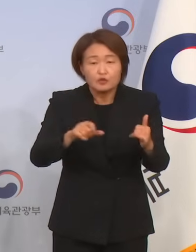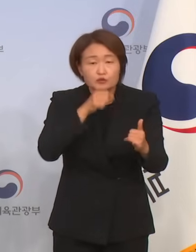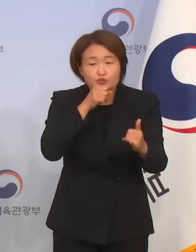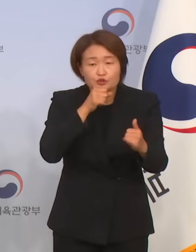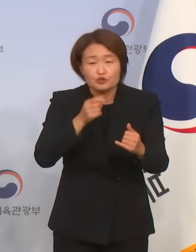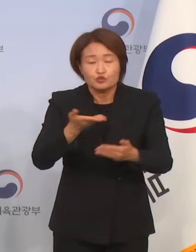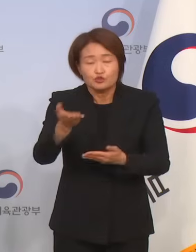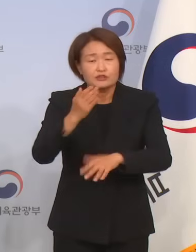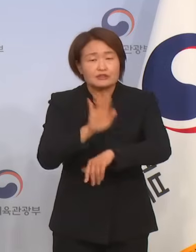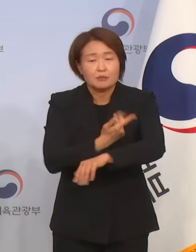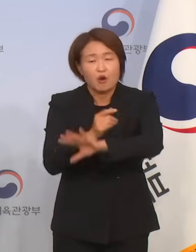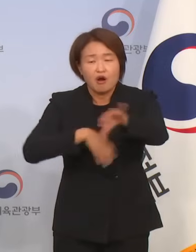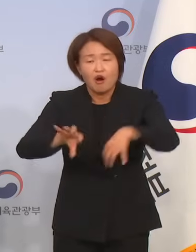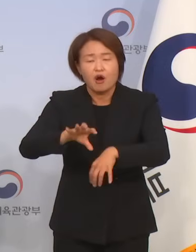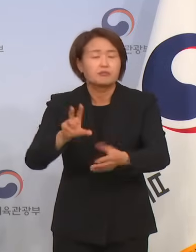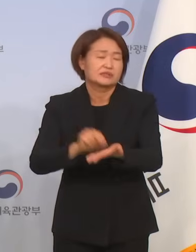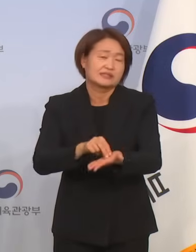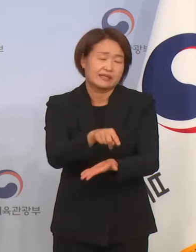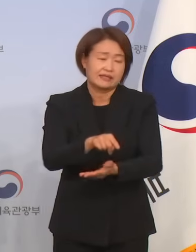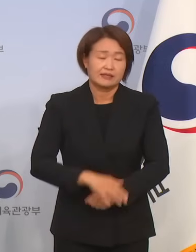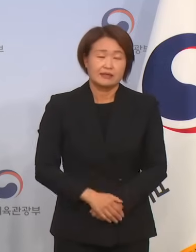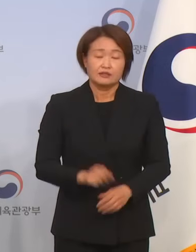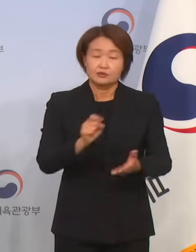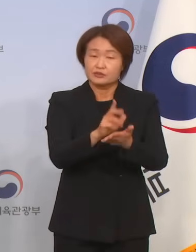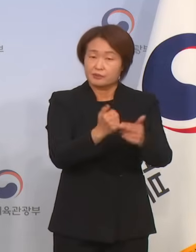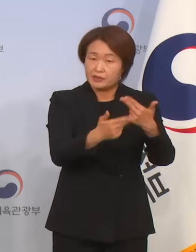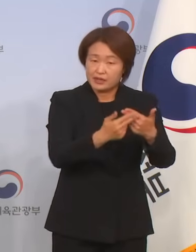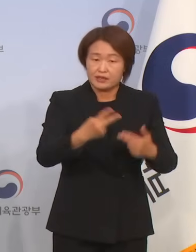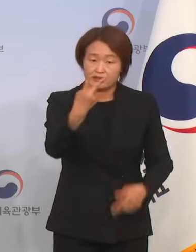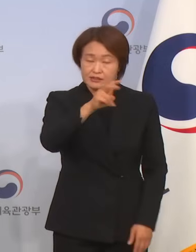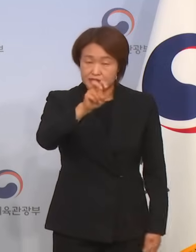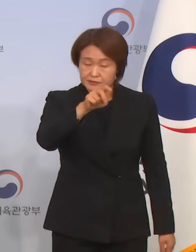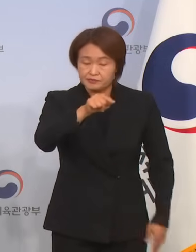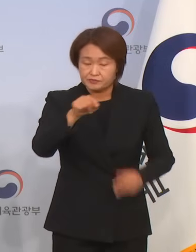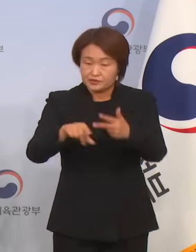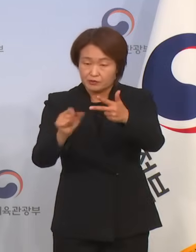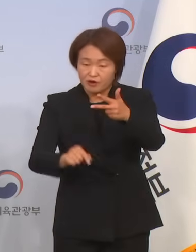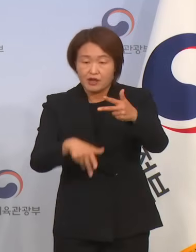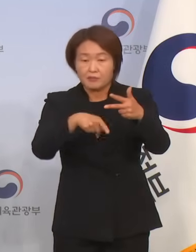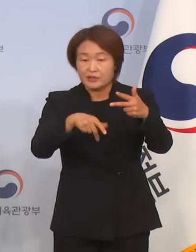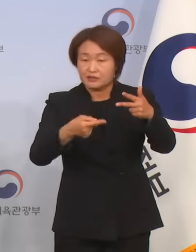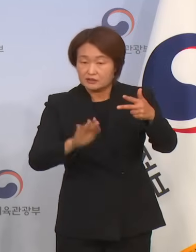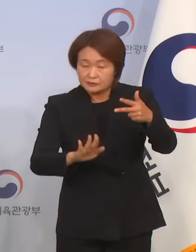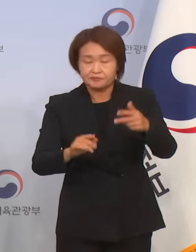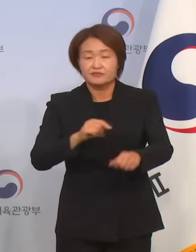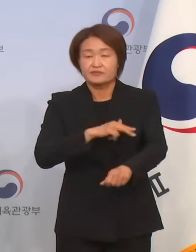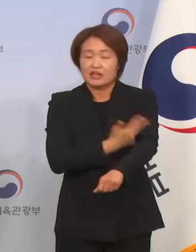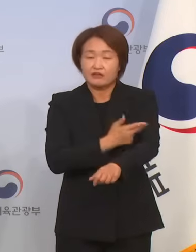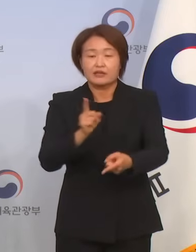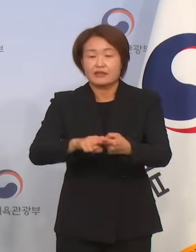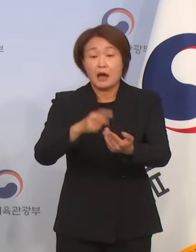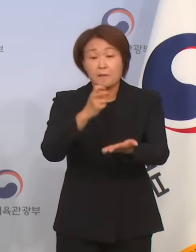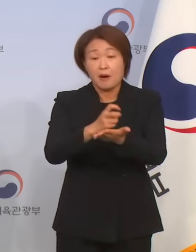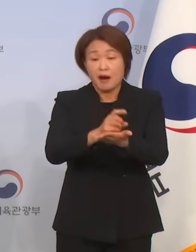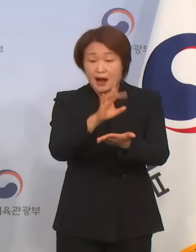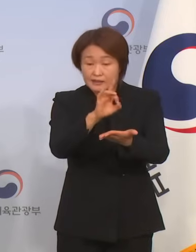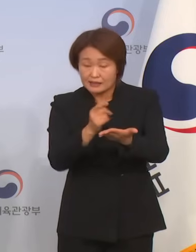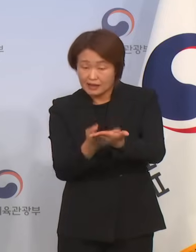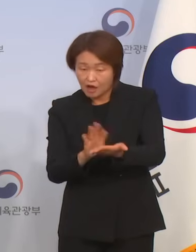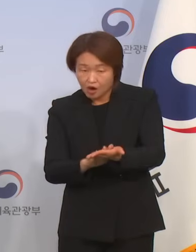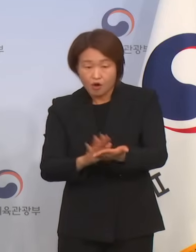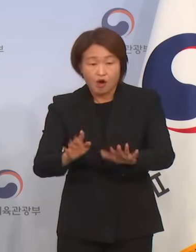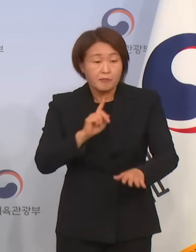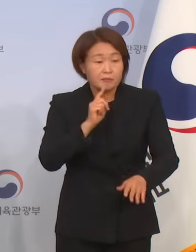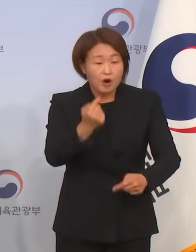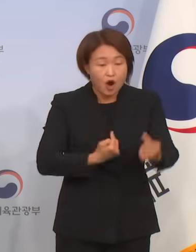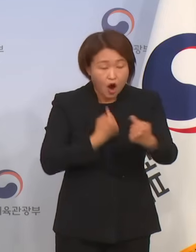하였습니다. 축구협회는 2022년 7월 B급 수강생 선정 세칙을 개정하면서